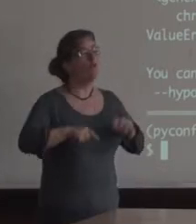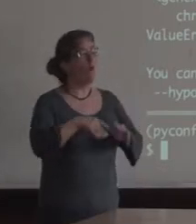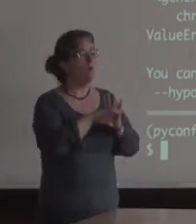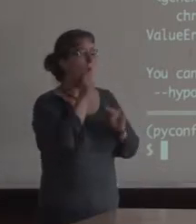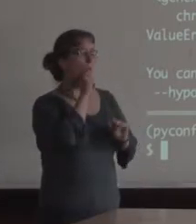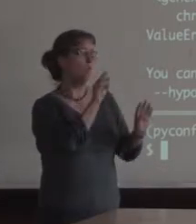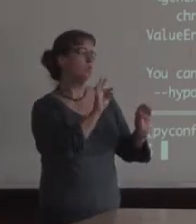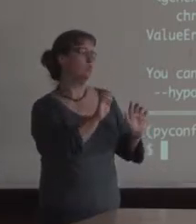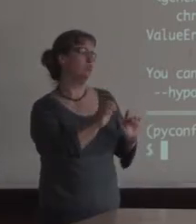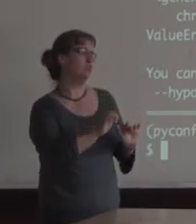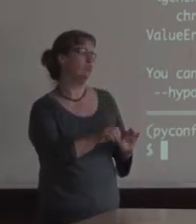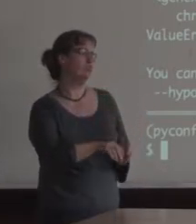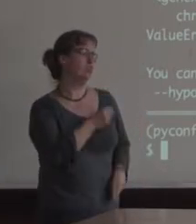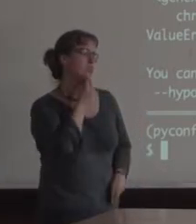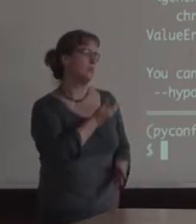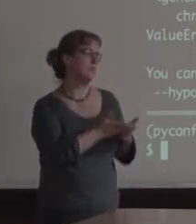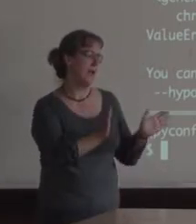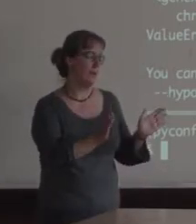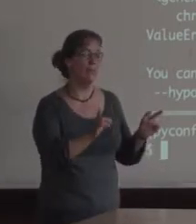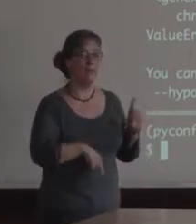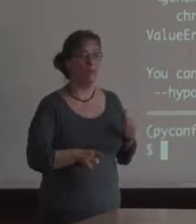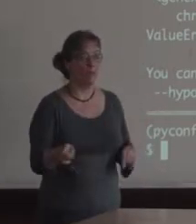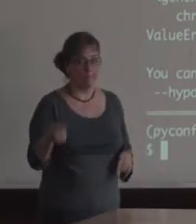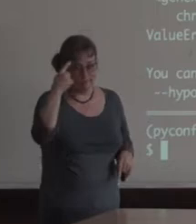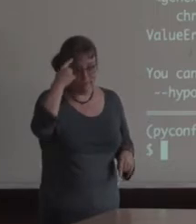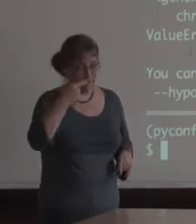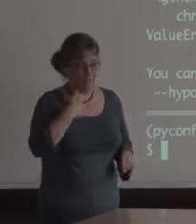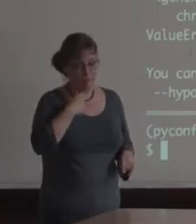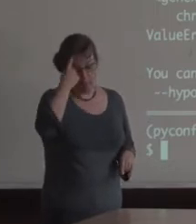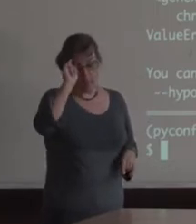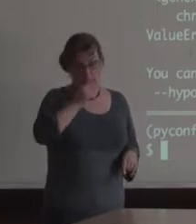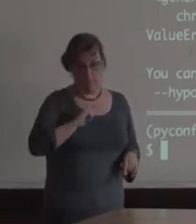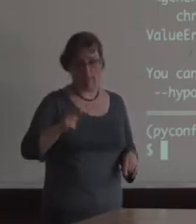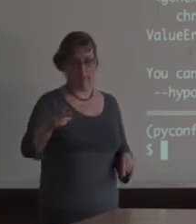simples, vous montrer les cas que vous avez oubliés